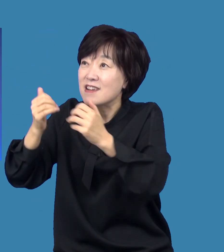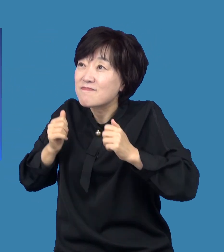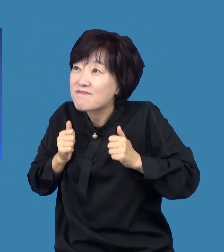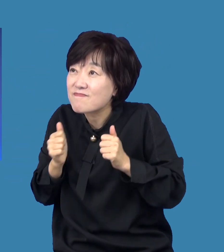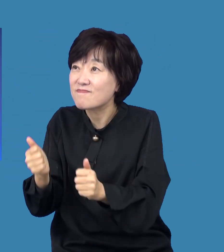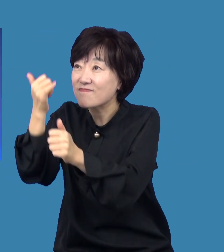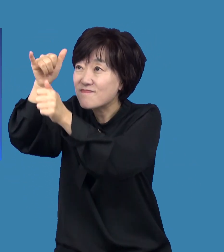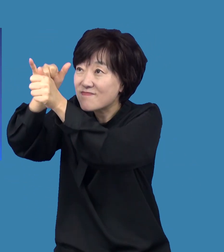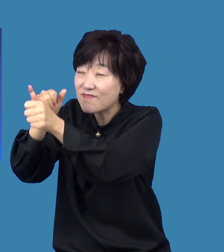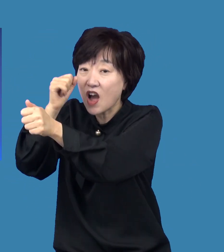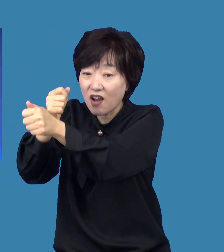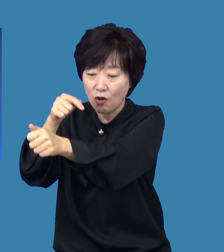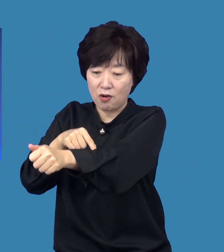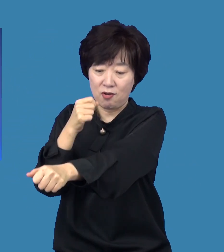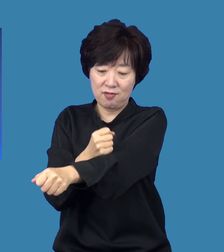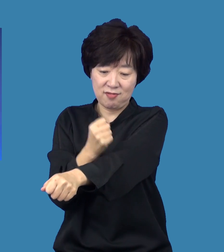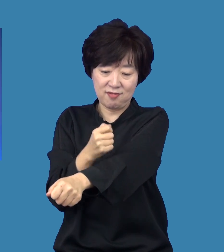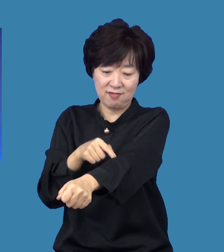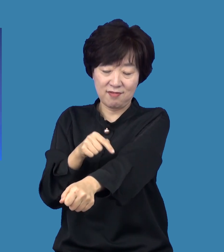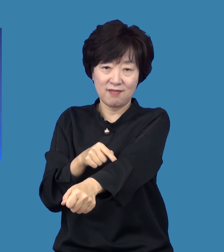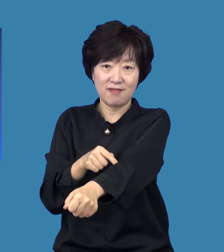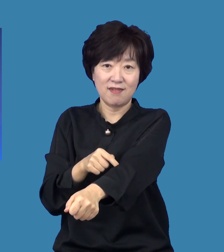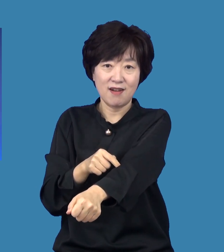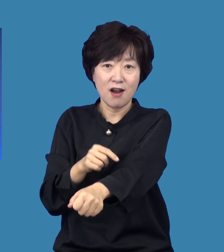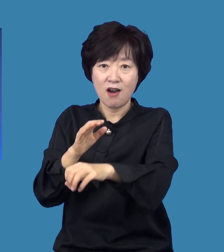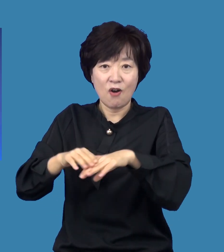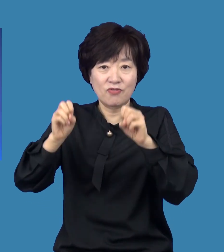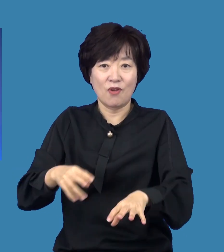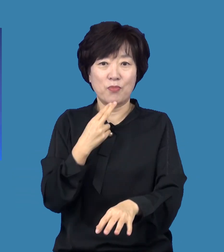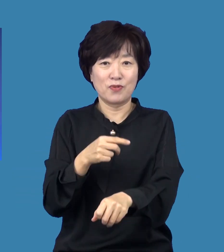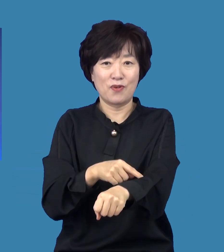이거는요 유일하게 헛되지 않다는 거예요.